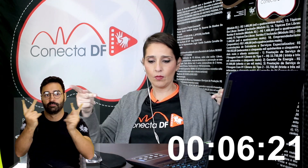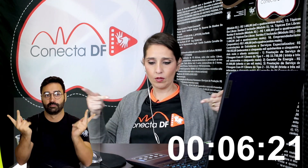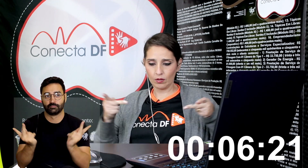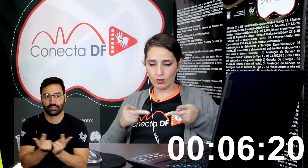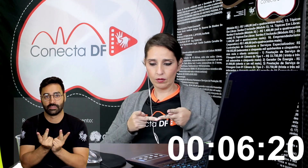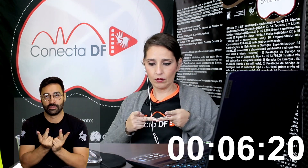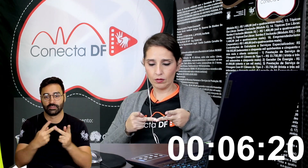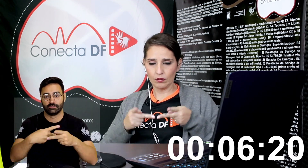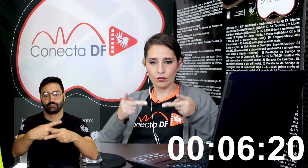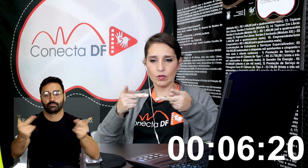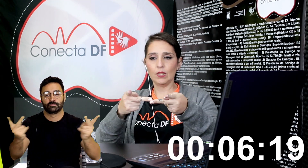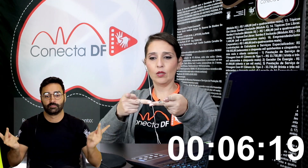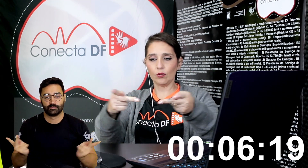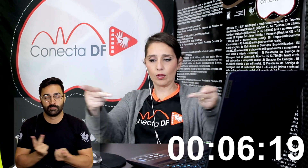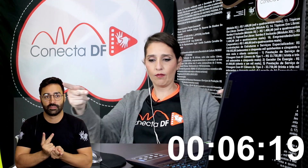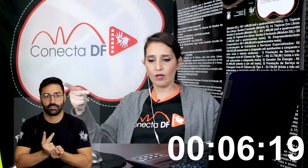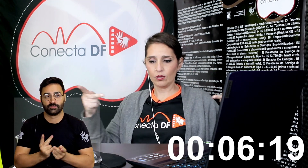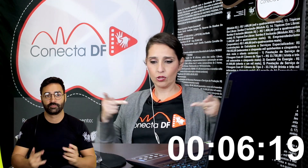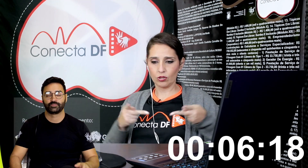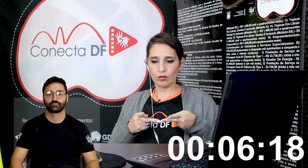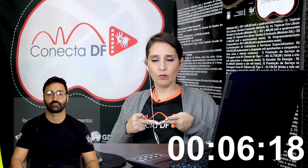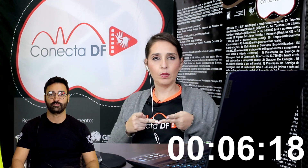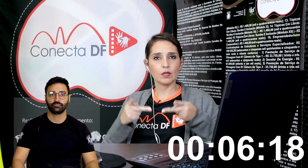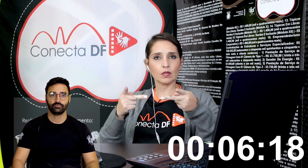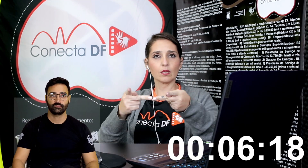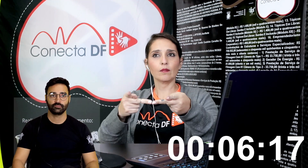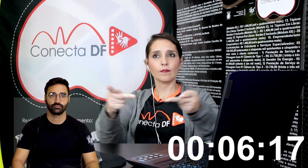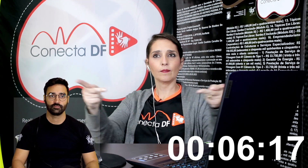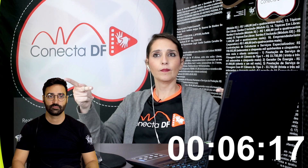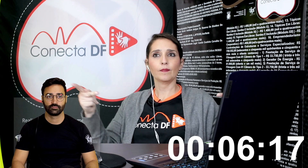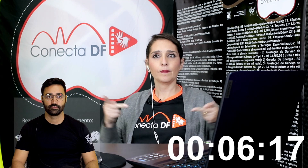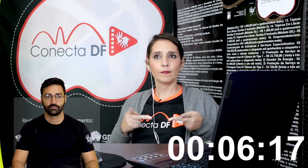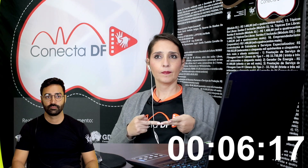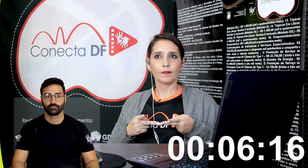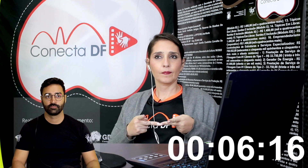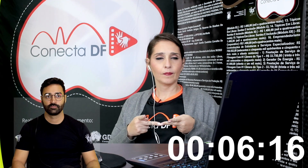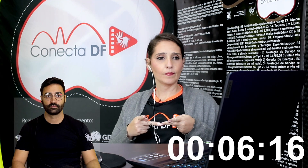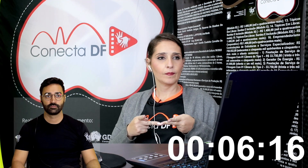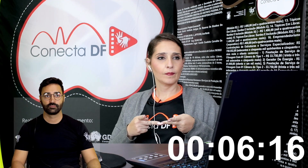assim um círculo na frente. Pizza.